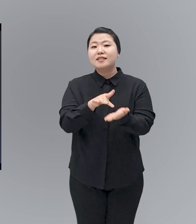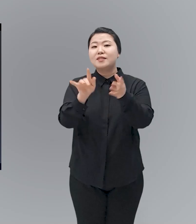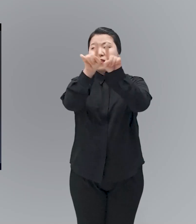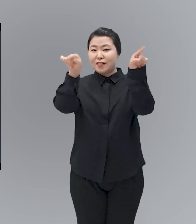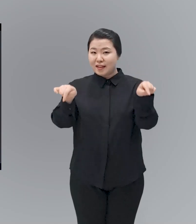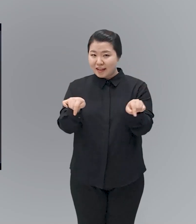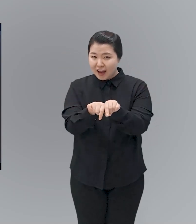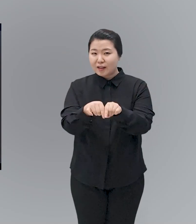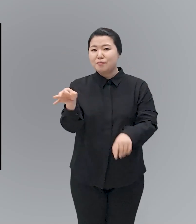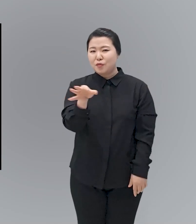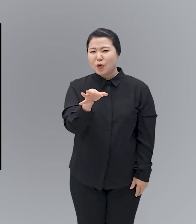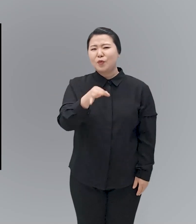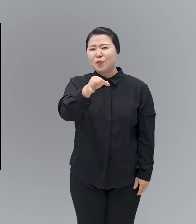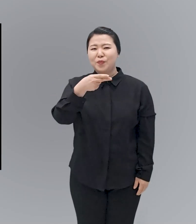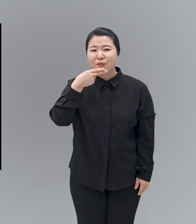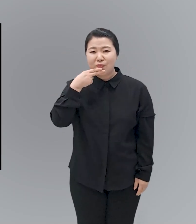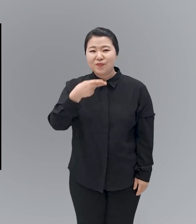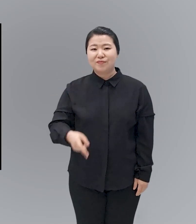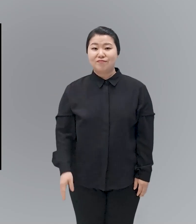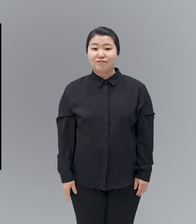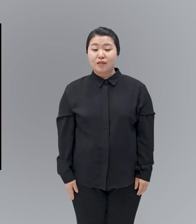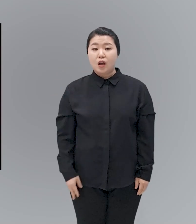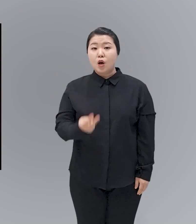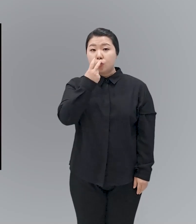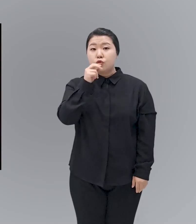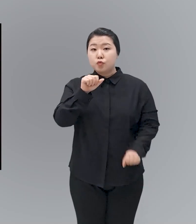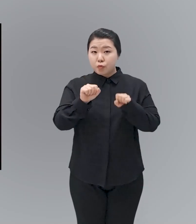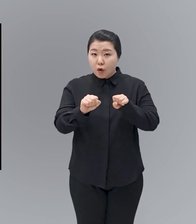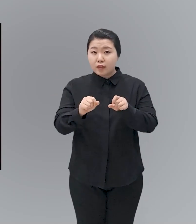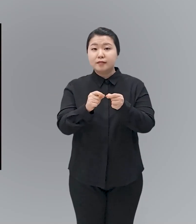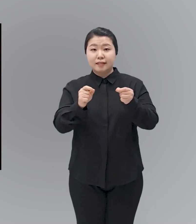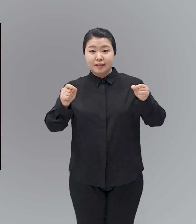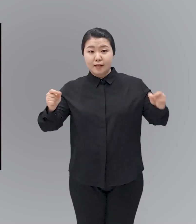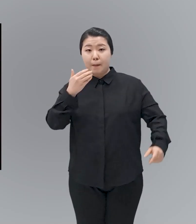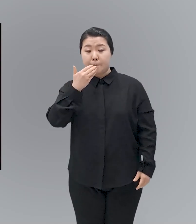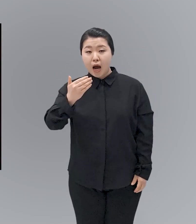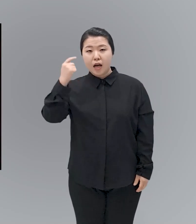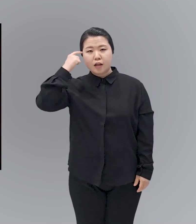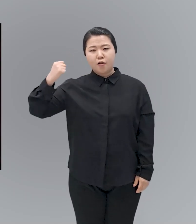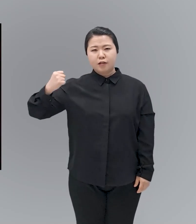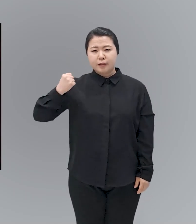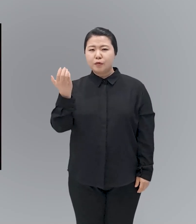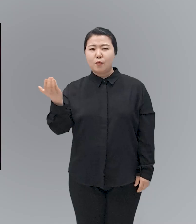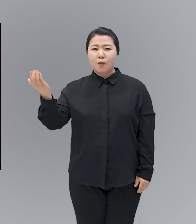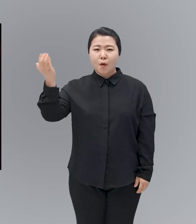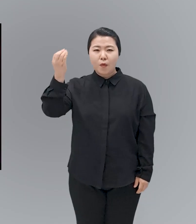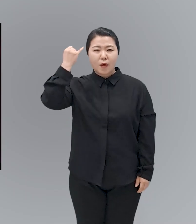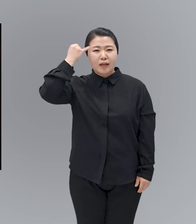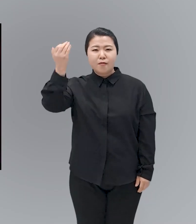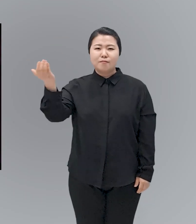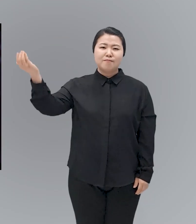저는 스티브 잡스가 아닙니다. 창업은 위대하지만 수성은 창업보다 더 어렵다.